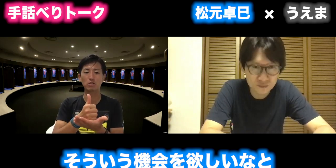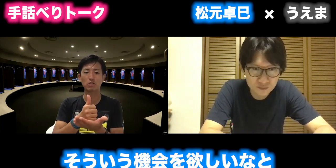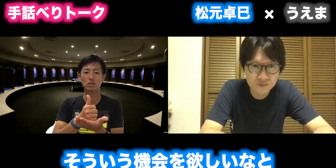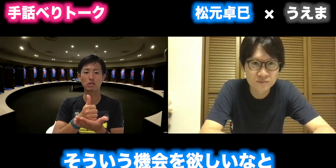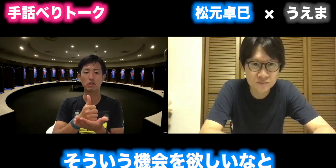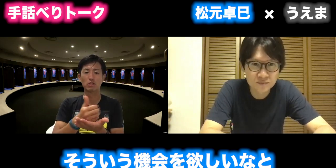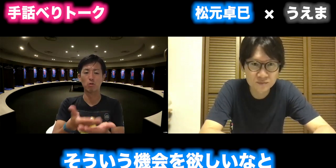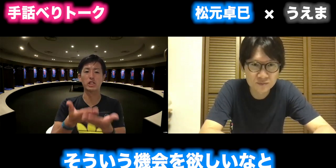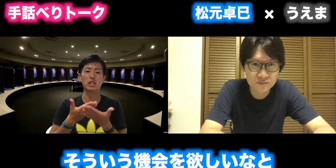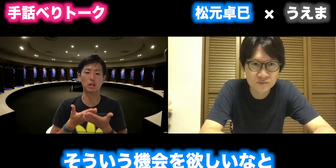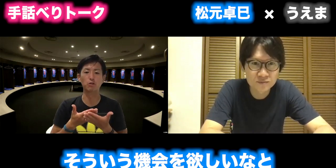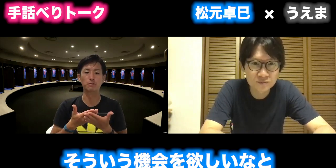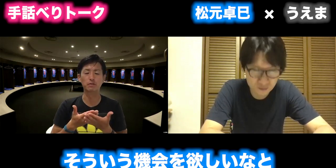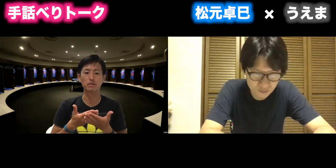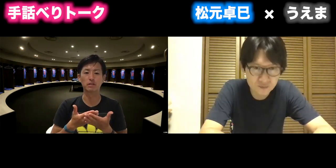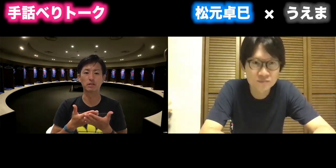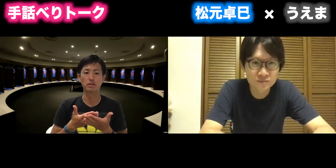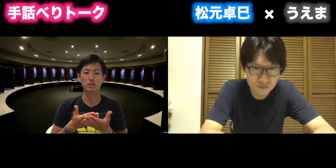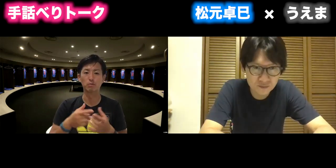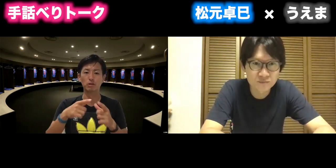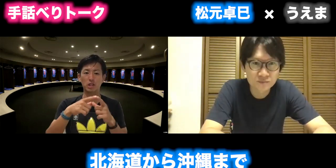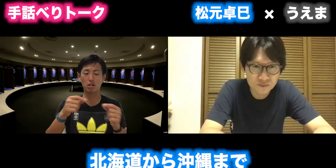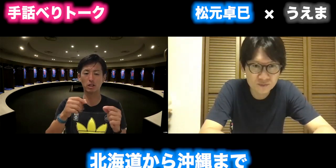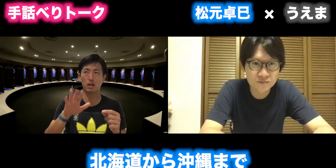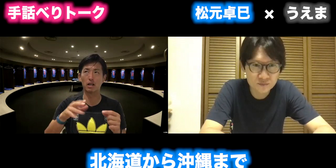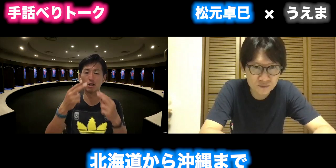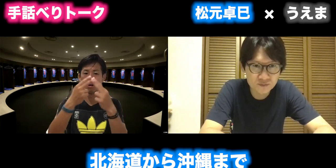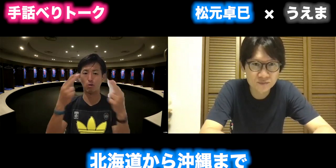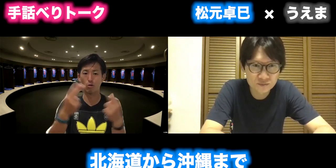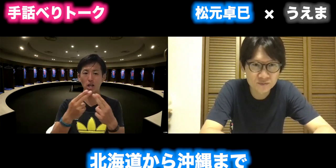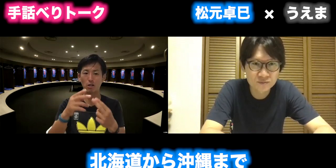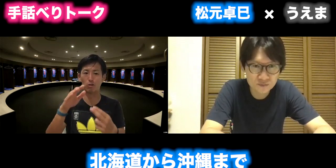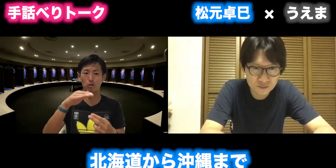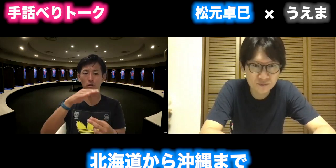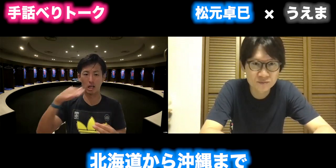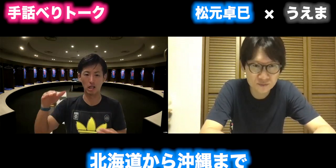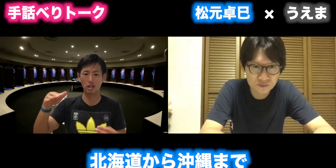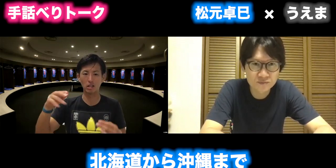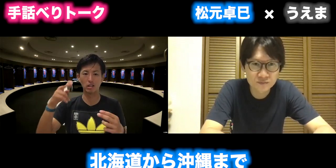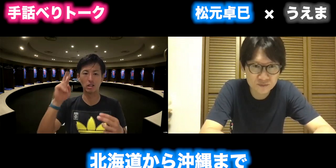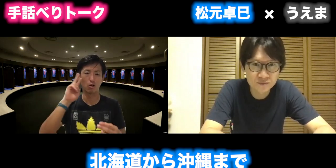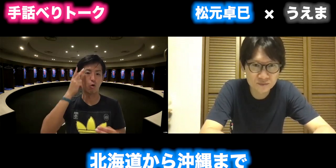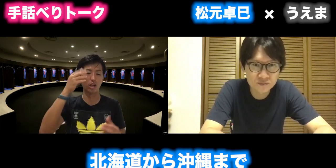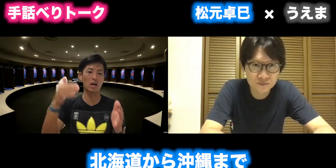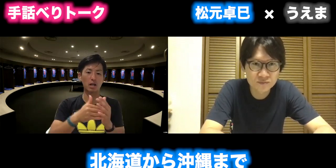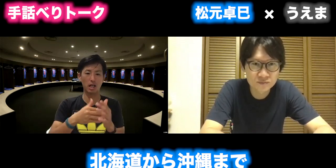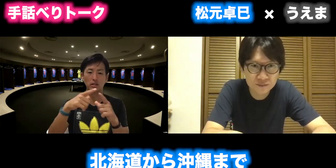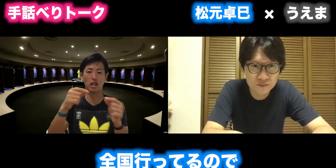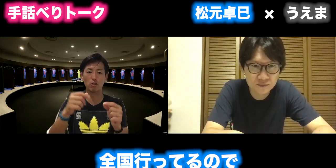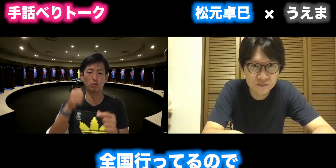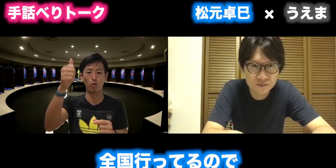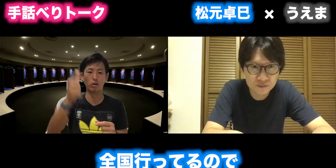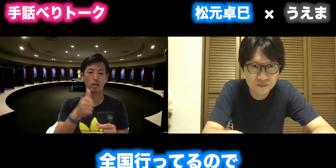をほしいなどもう全国今北海道から沖縄まで